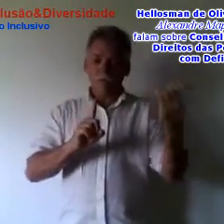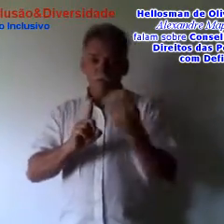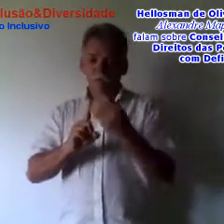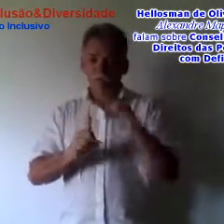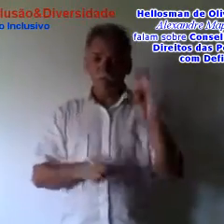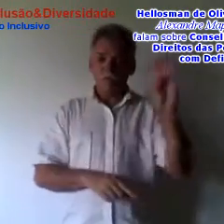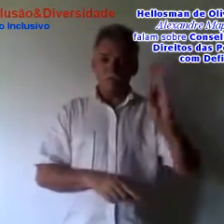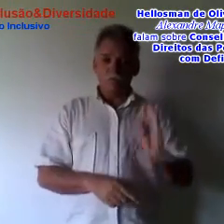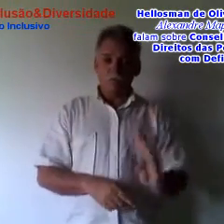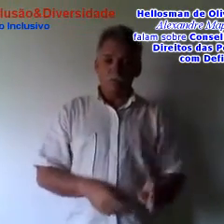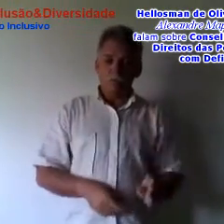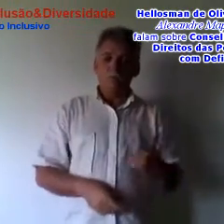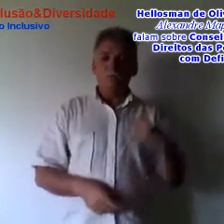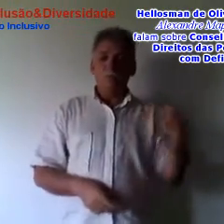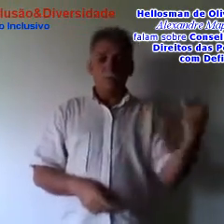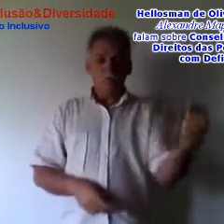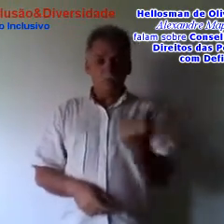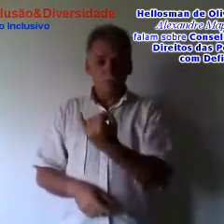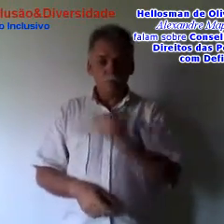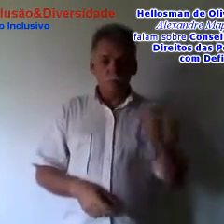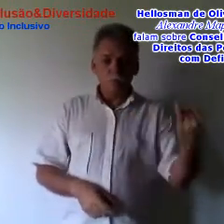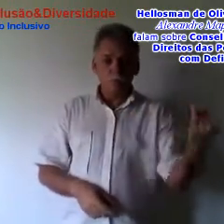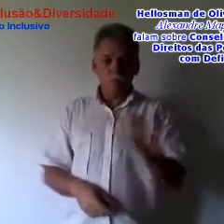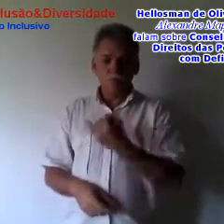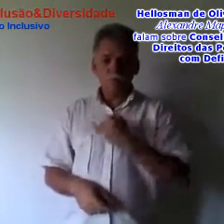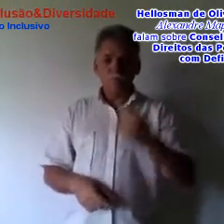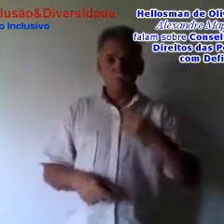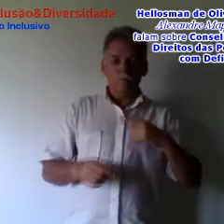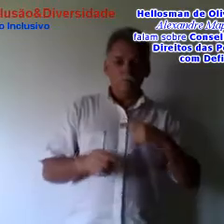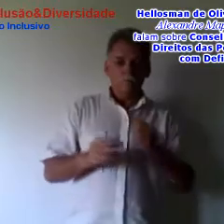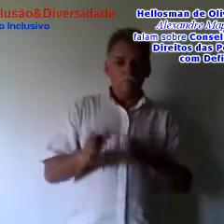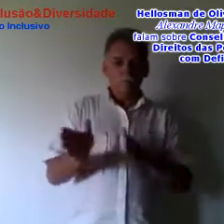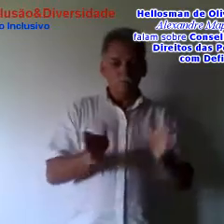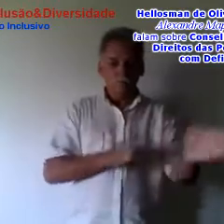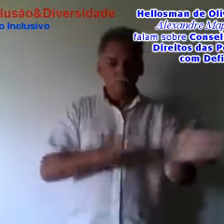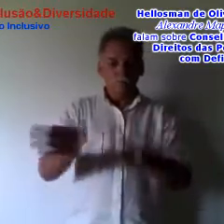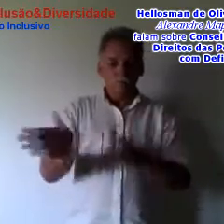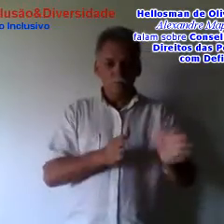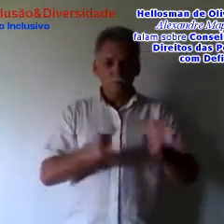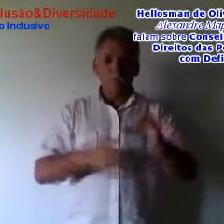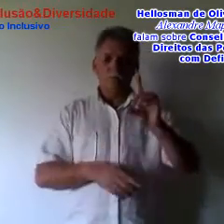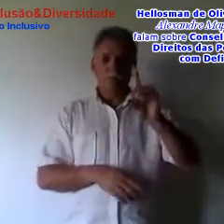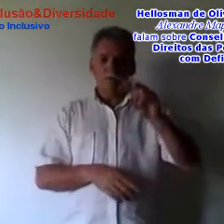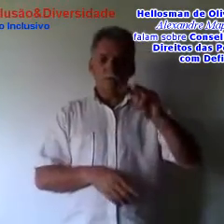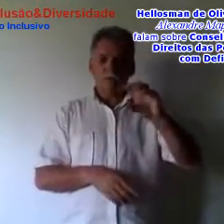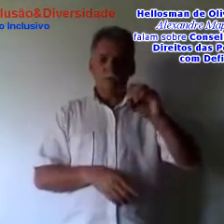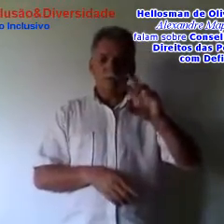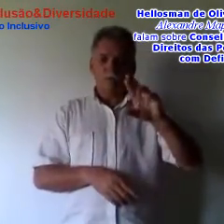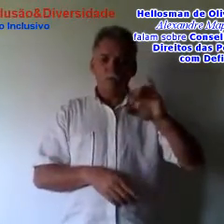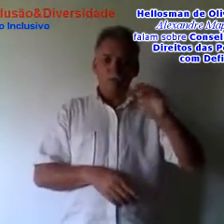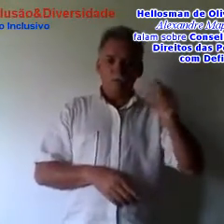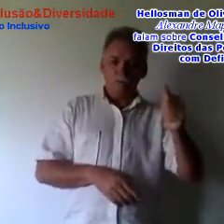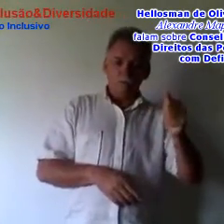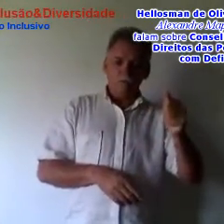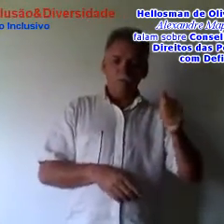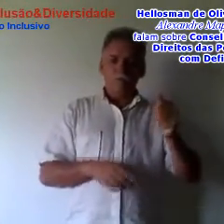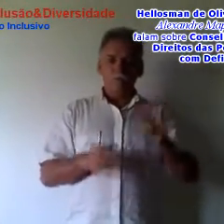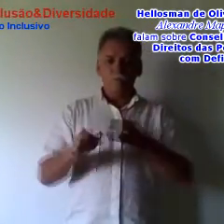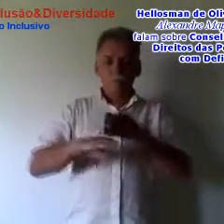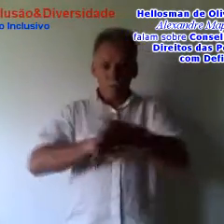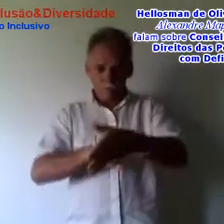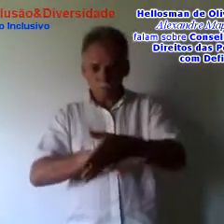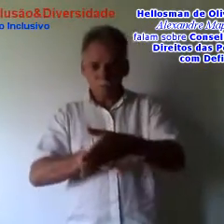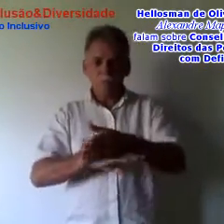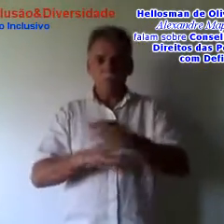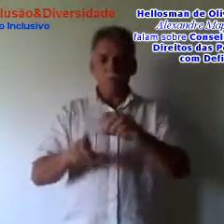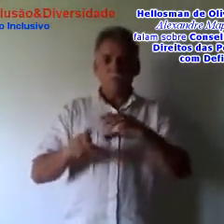é importante que a gente fala, né, que a gente tem dois institutos da democracia participativa, é o Conselho de Direito